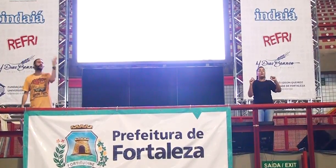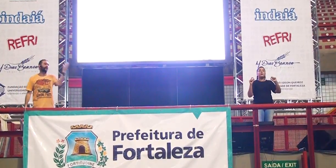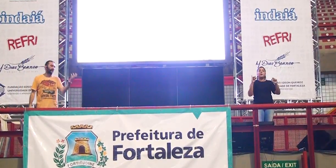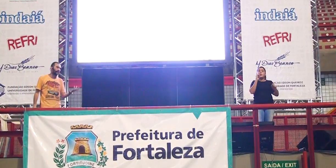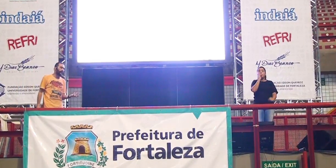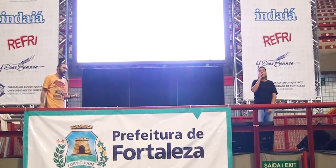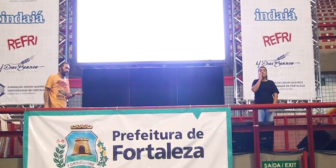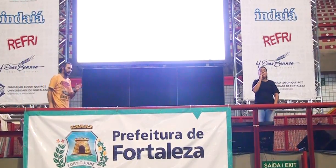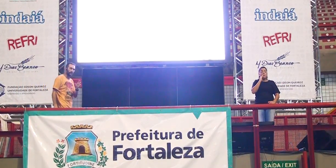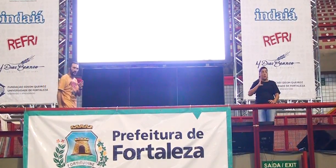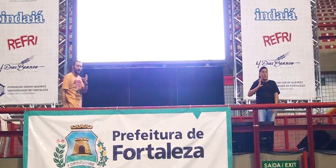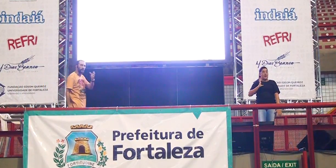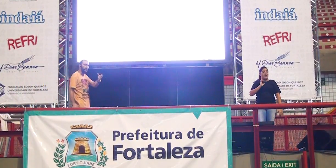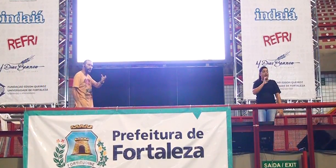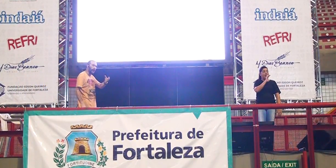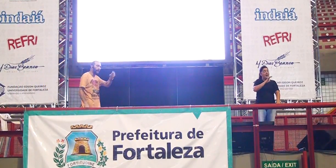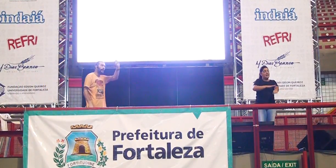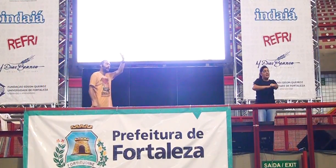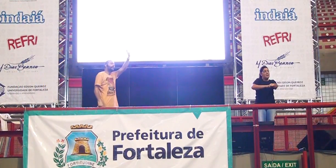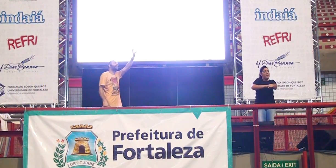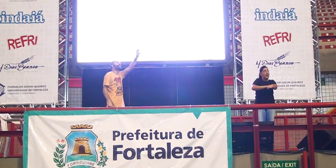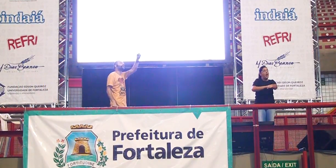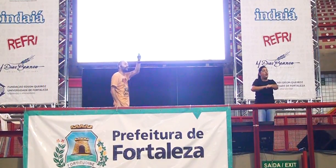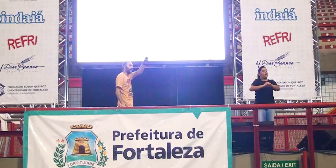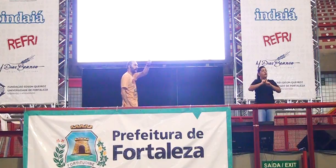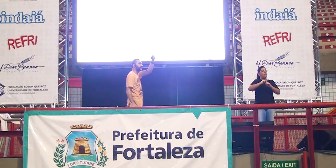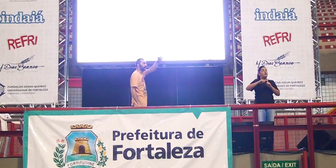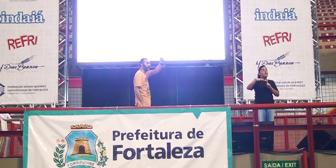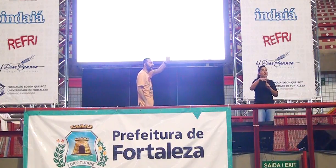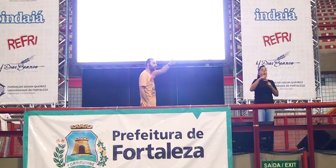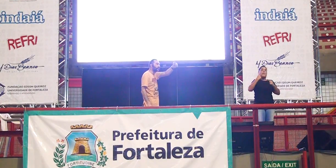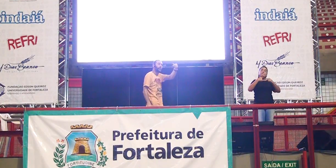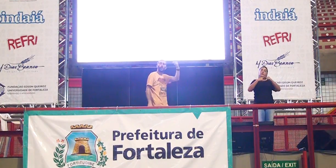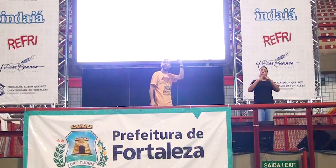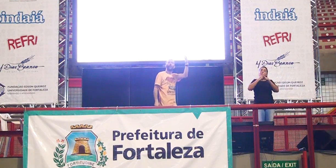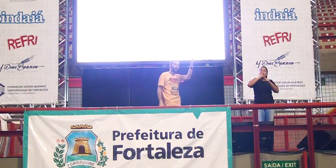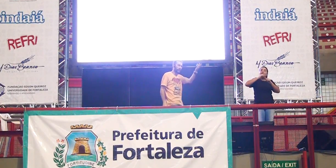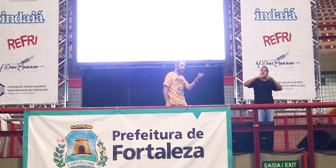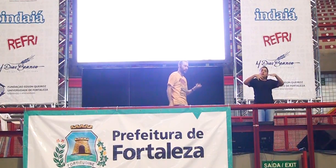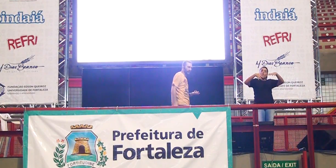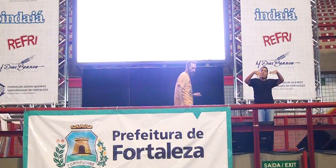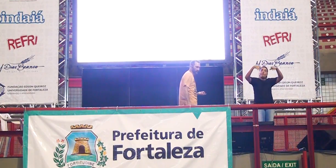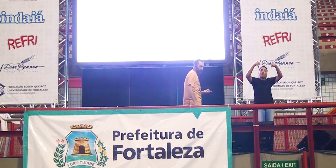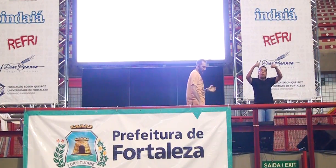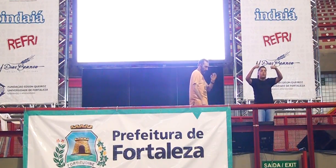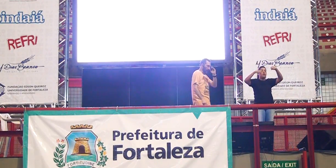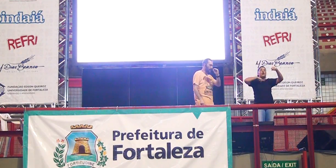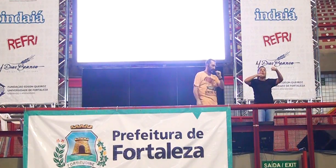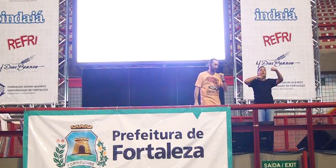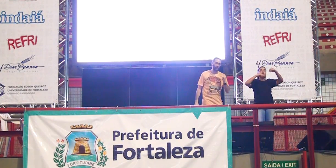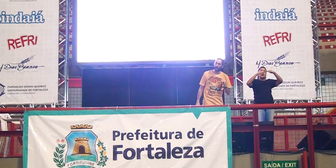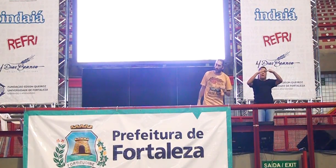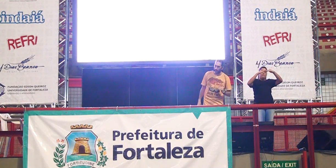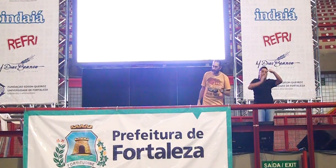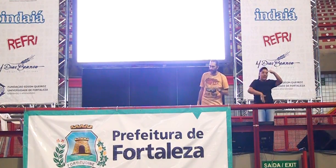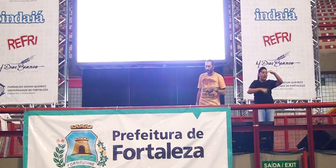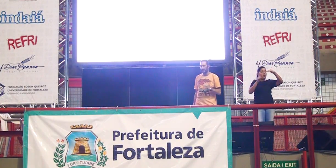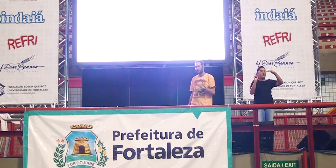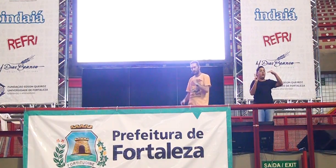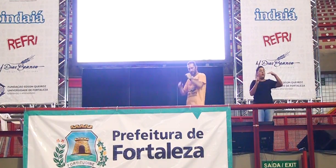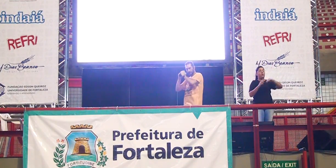de câncer na sociedade mundial por filtrar esses raios ultravioletas. Camada de